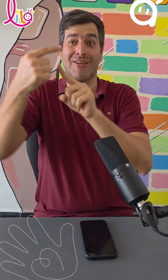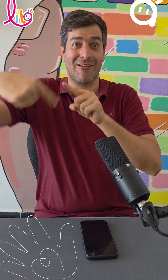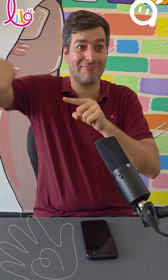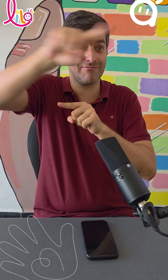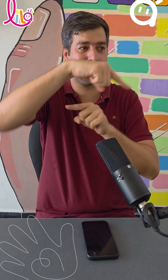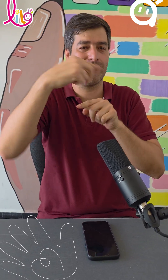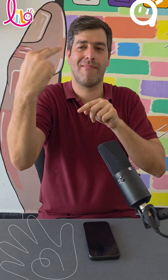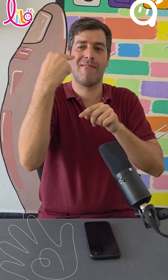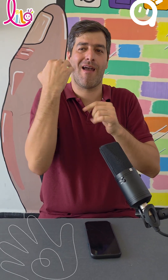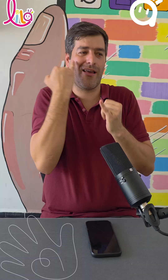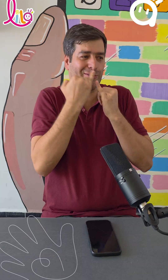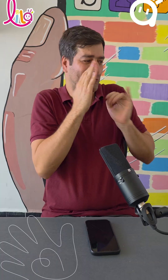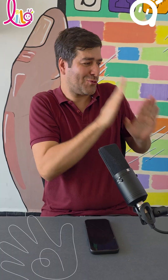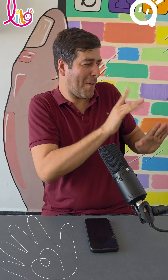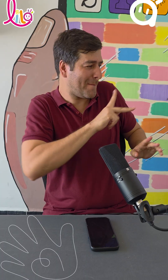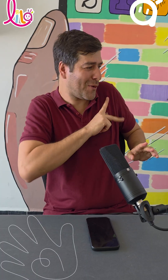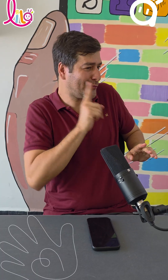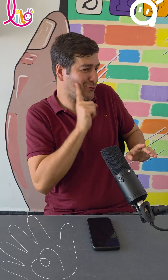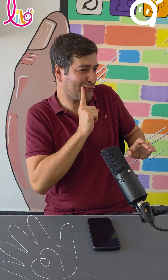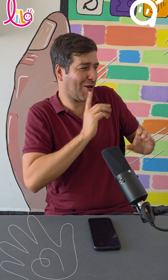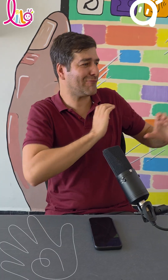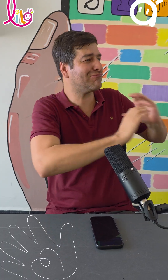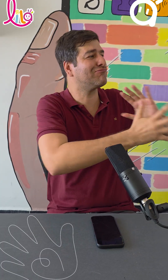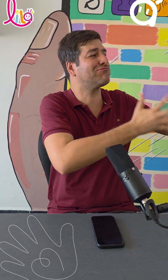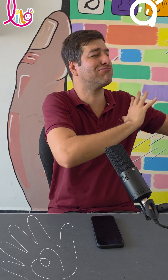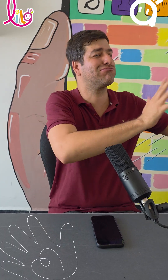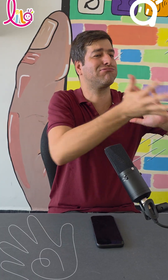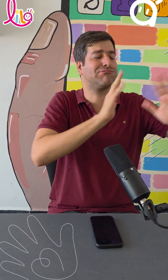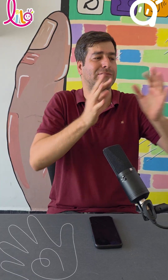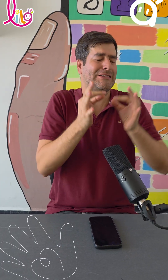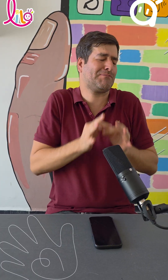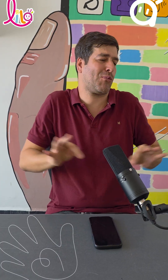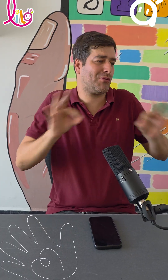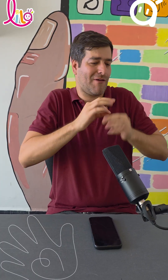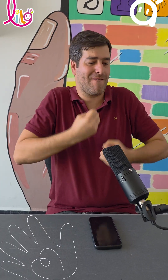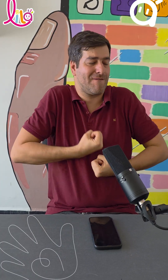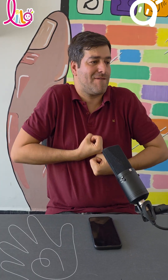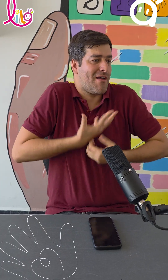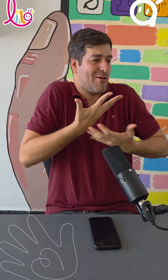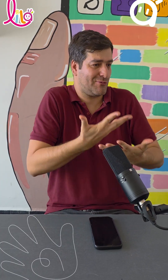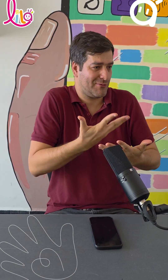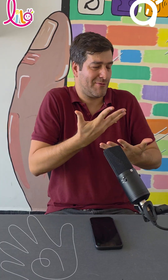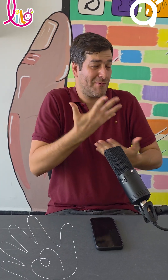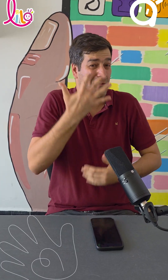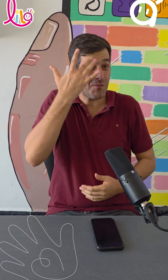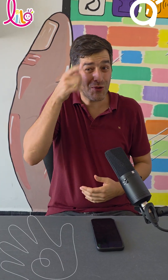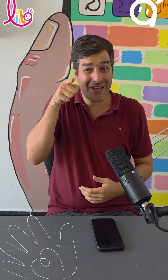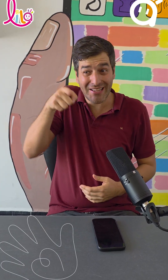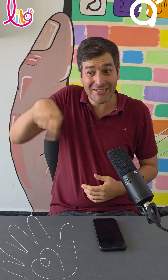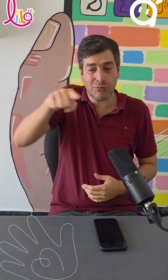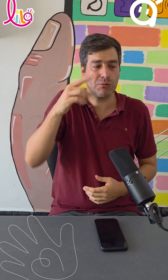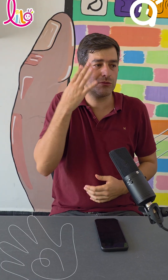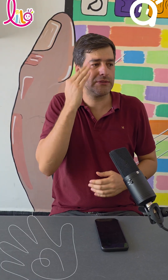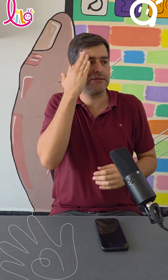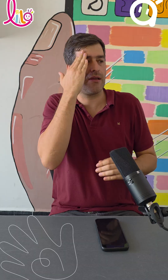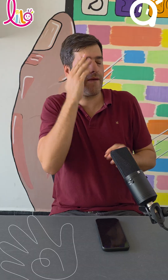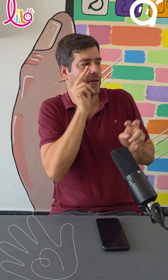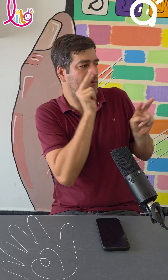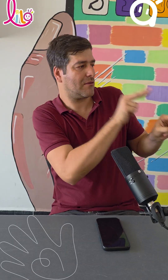que me permite a mí darme a conocer y conocer a otras personas y poderme comunicar. Entonces la lengua de señas hace parte